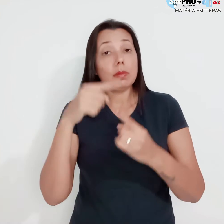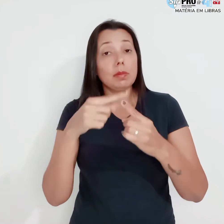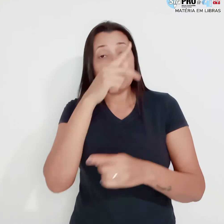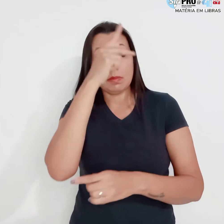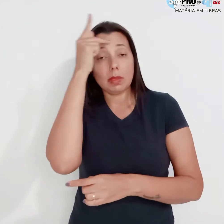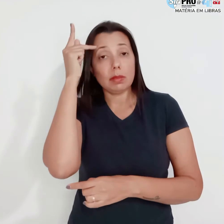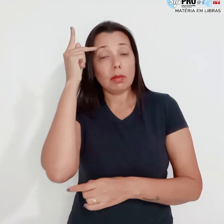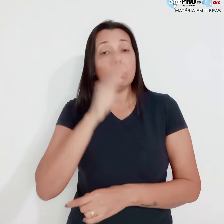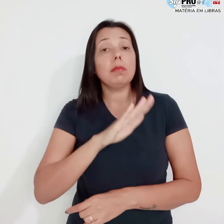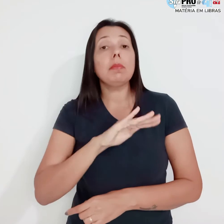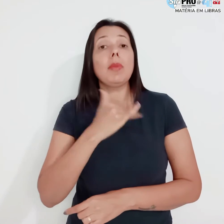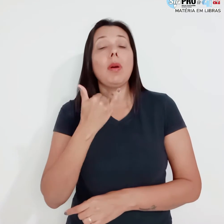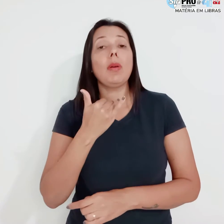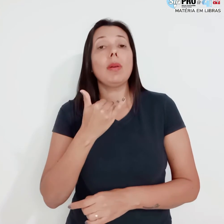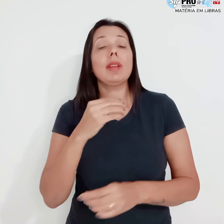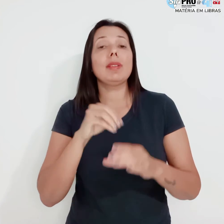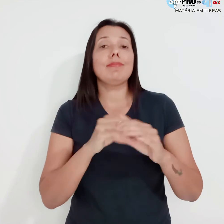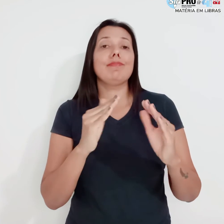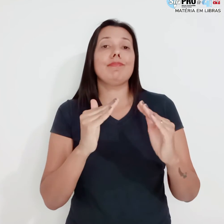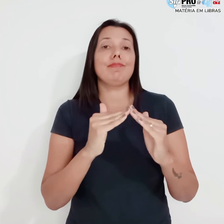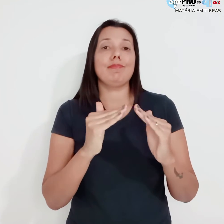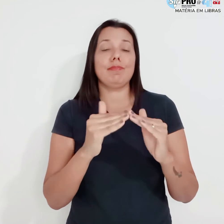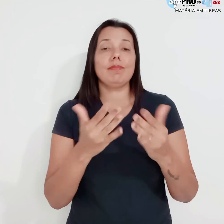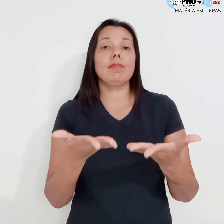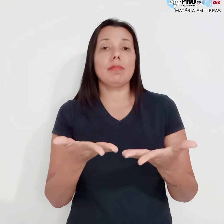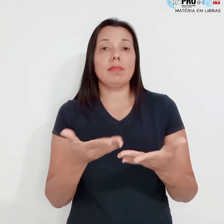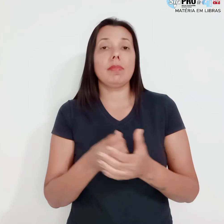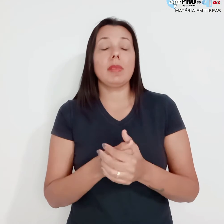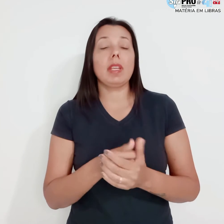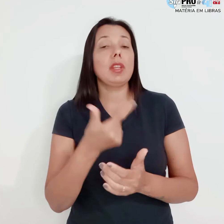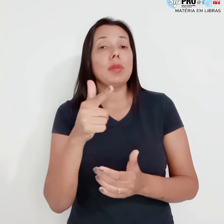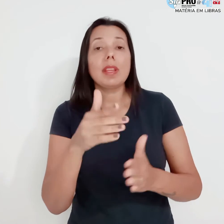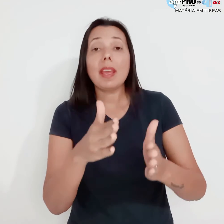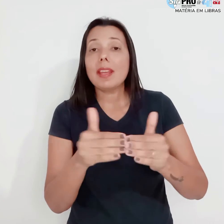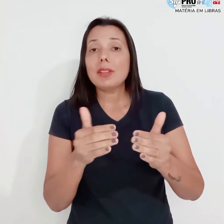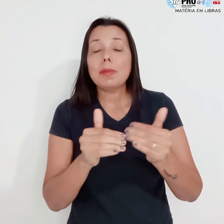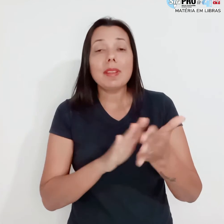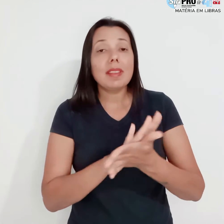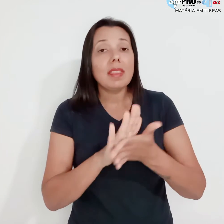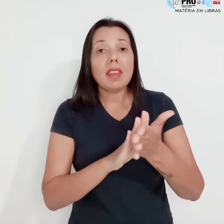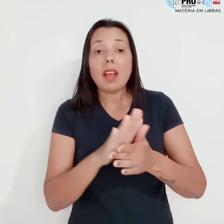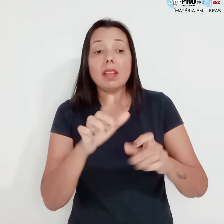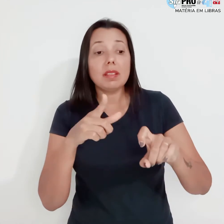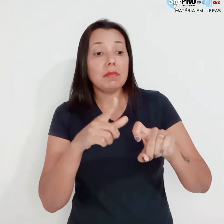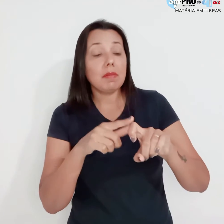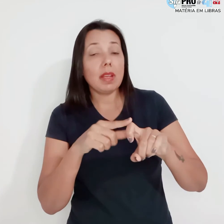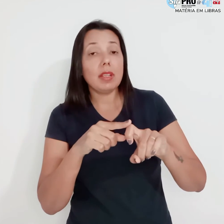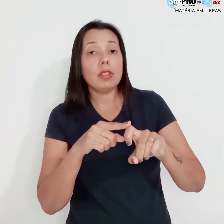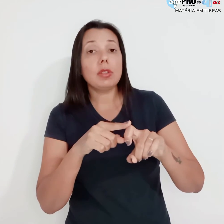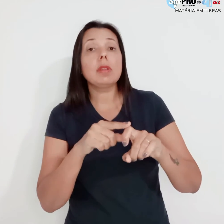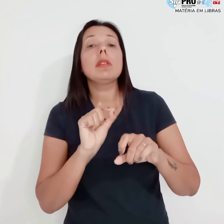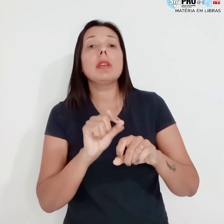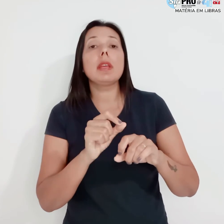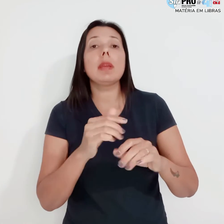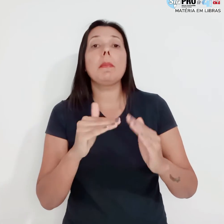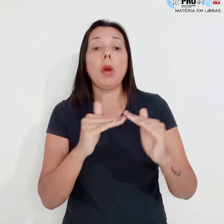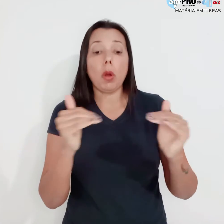pessoas estão morrendo em casa, sem atendimento médico e sendo enterrada nos quintais,